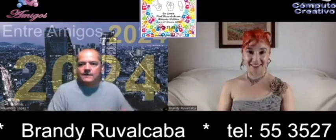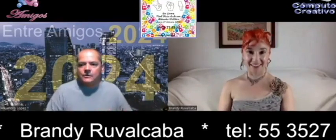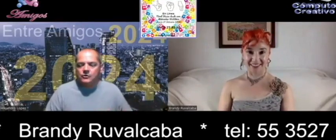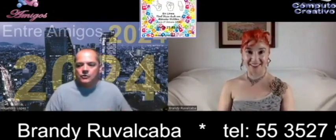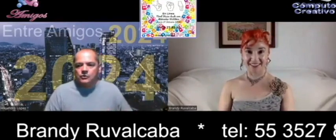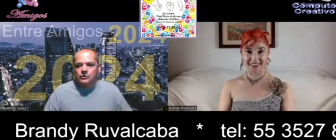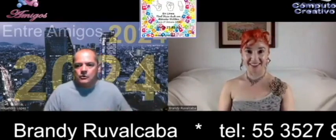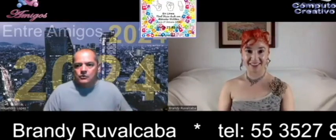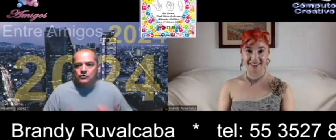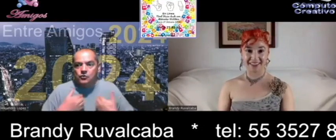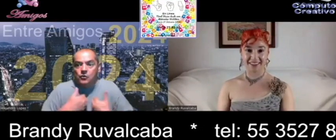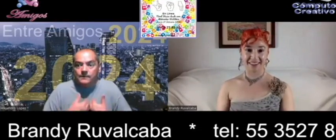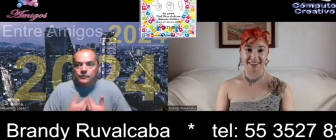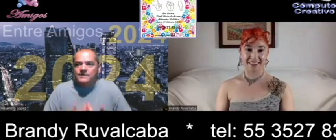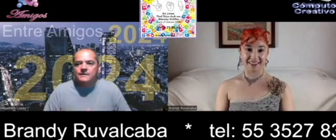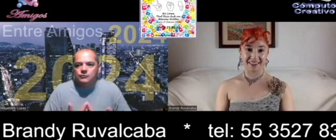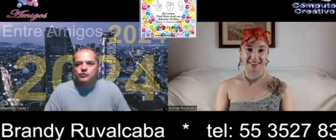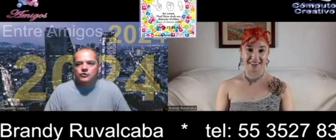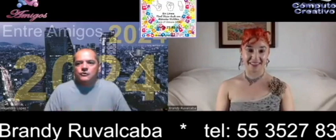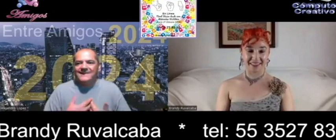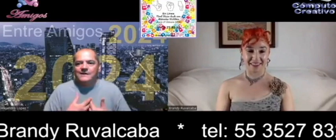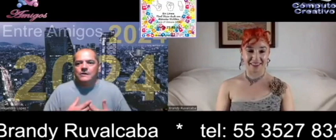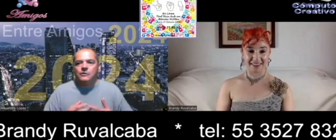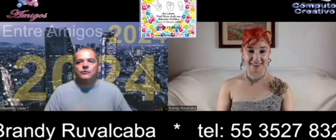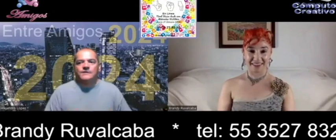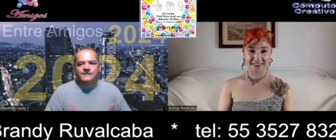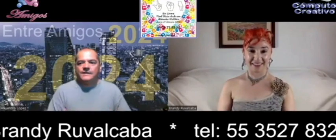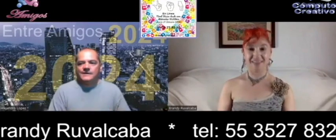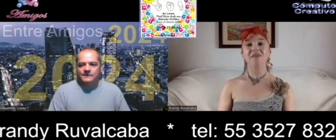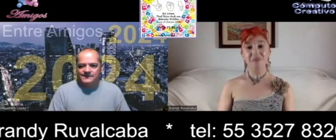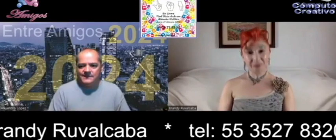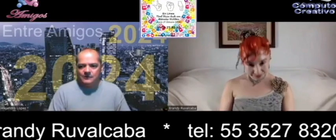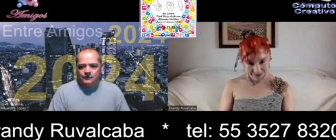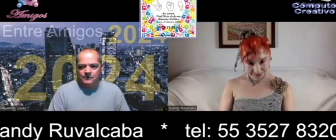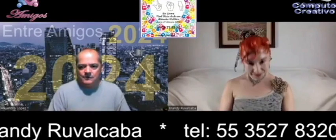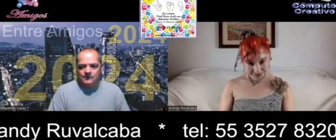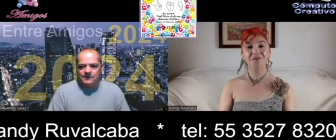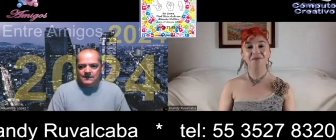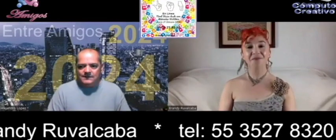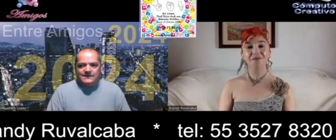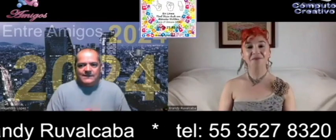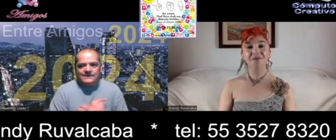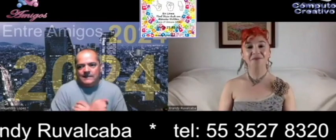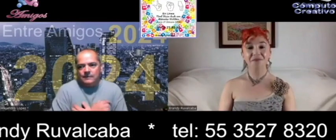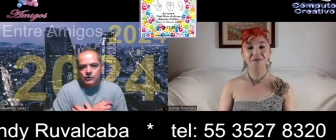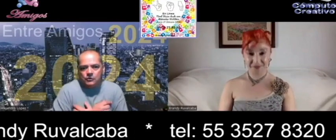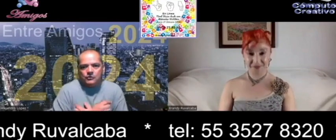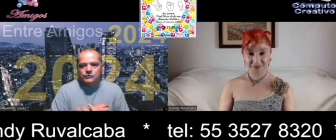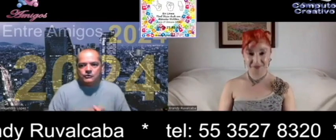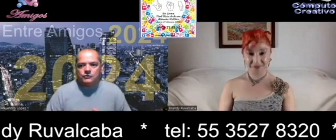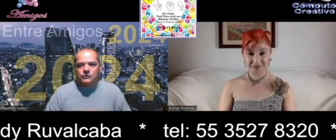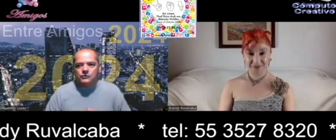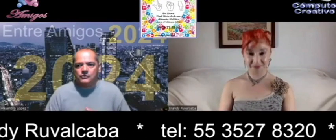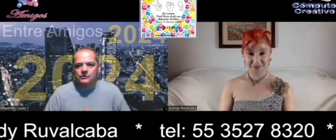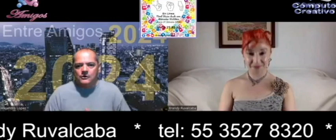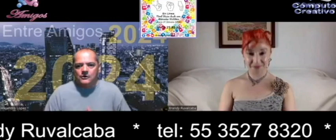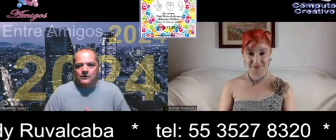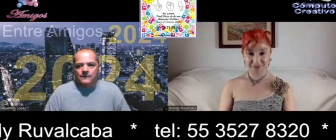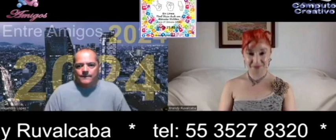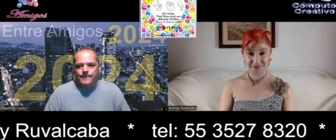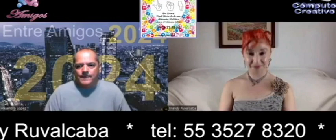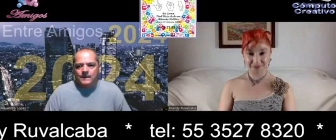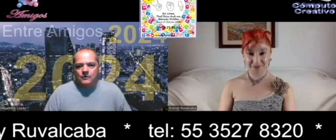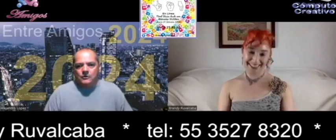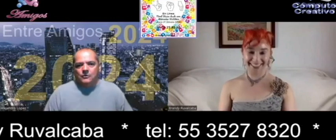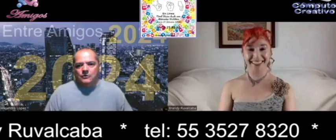de trabajo, tu cuerpo dice mucho de ti cuando te están entrevistando. Si llegas nervioso, Así